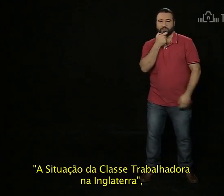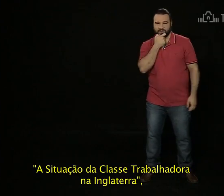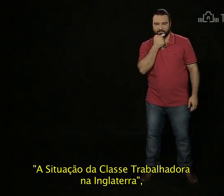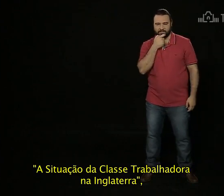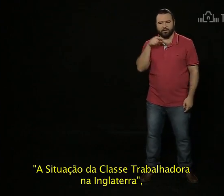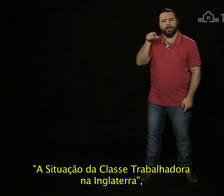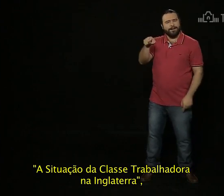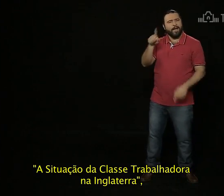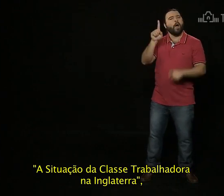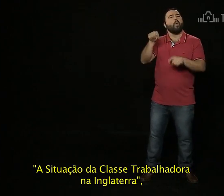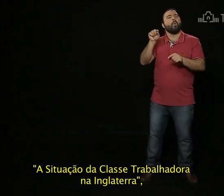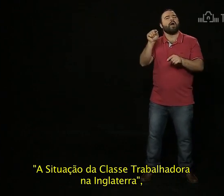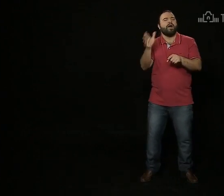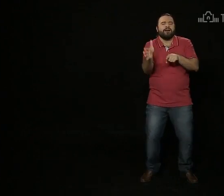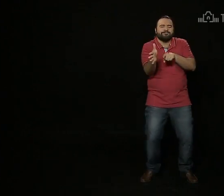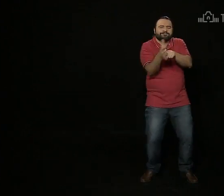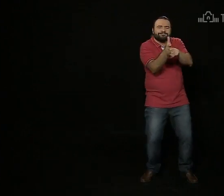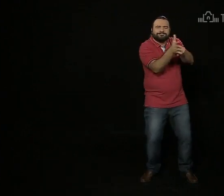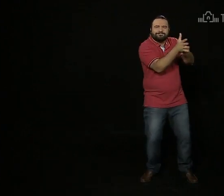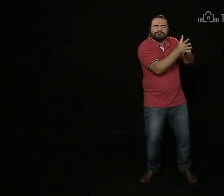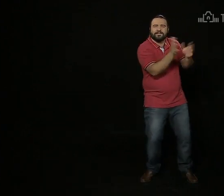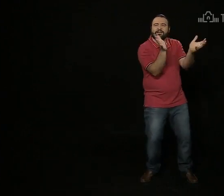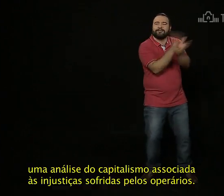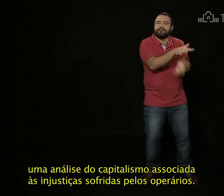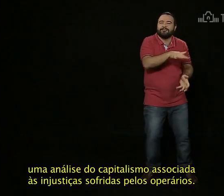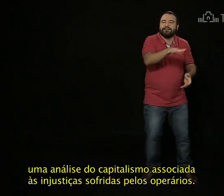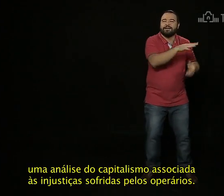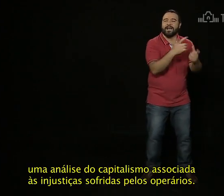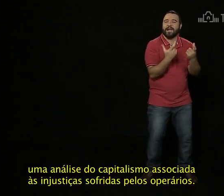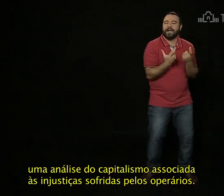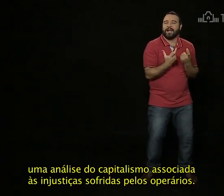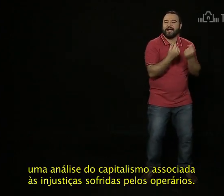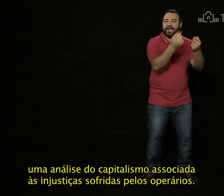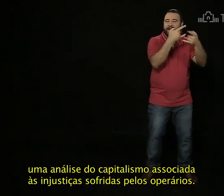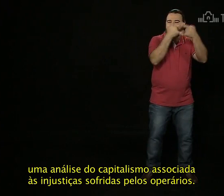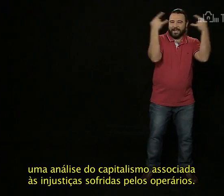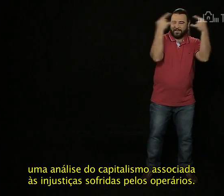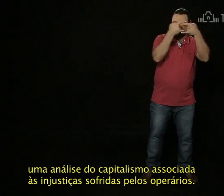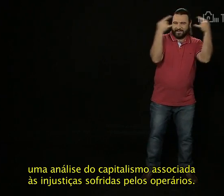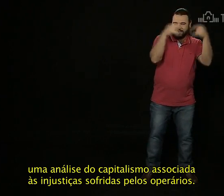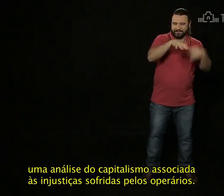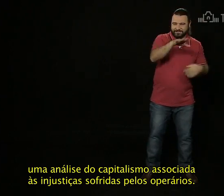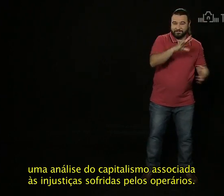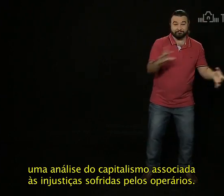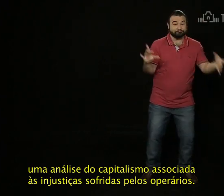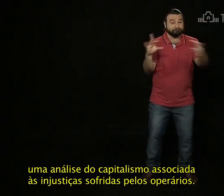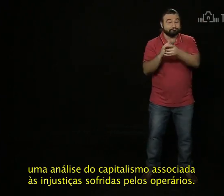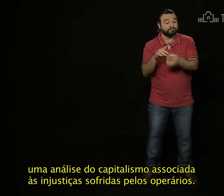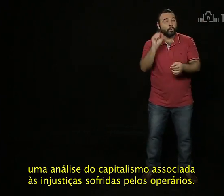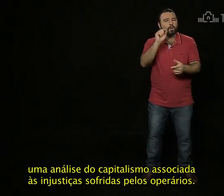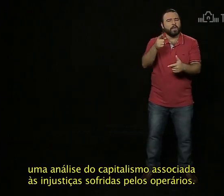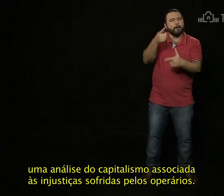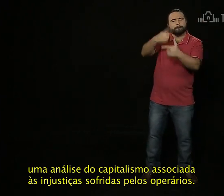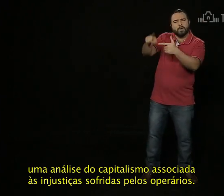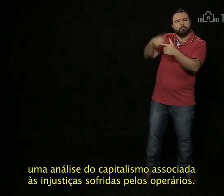Uma análise do capitalismo associada às